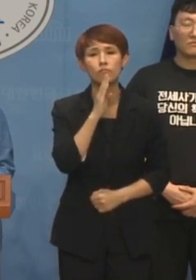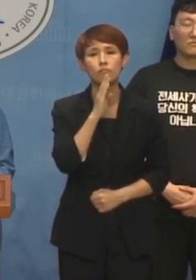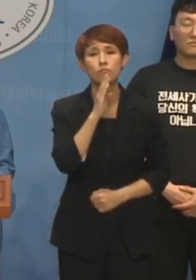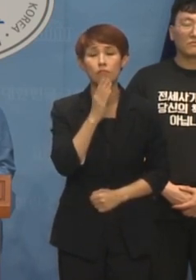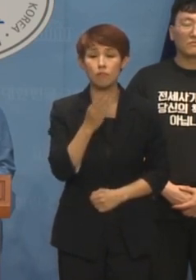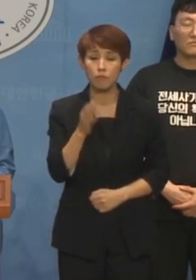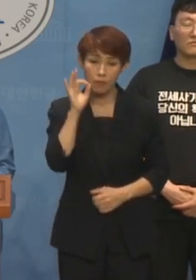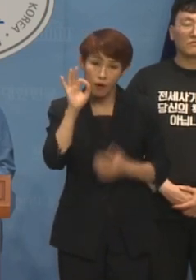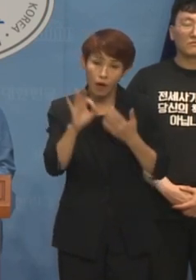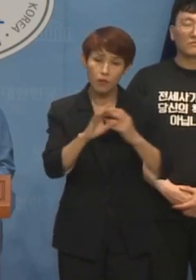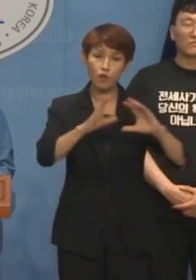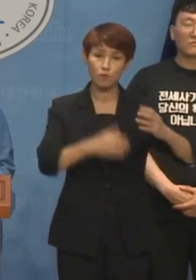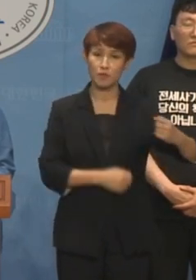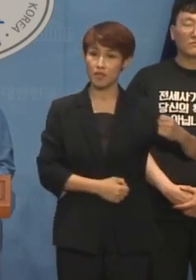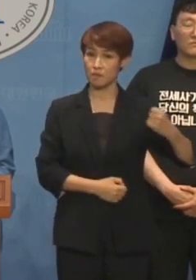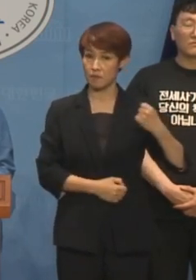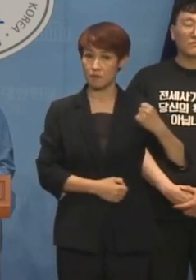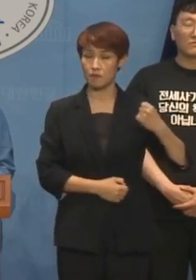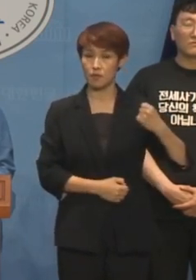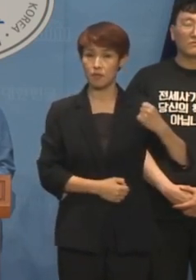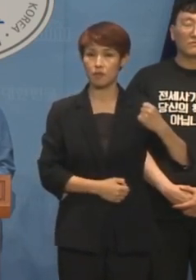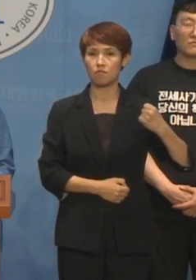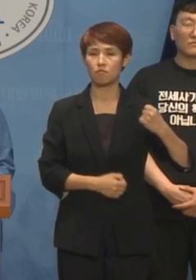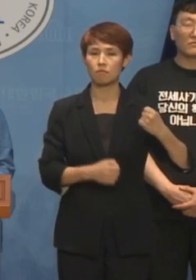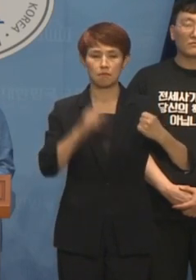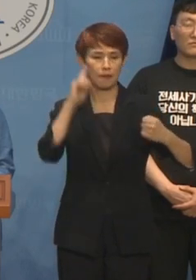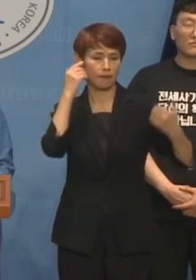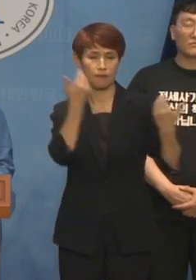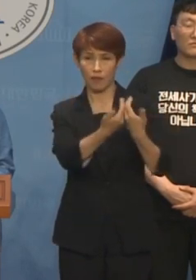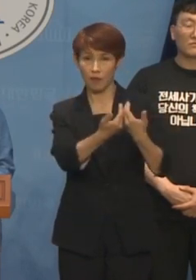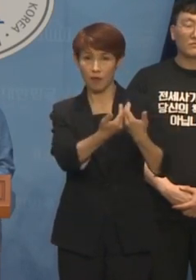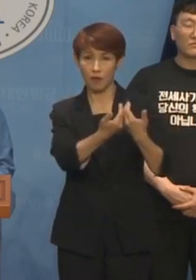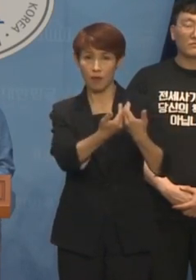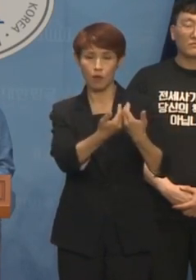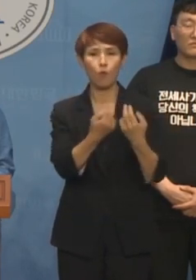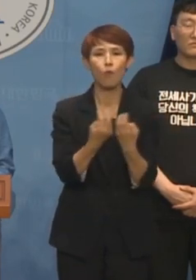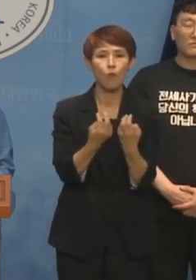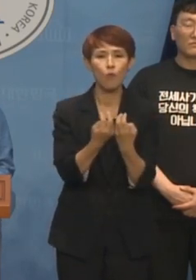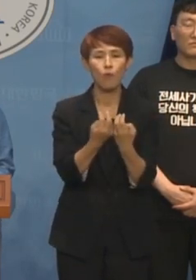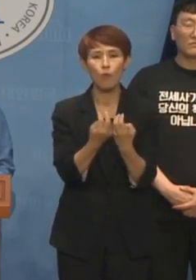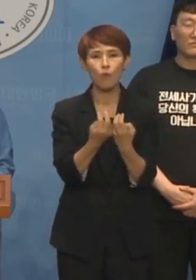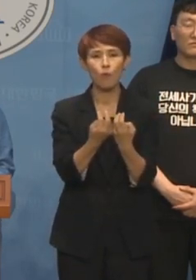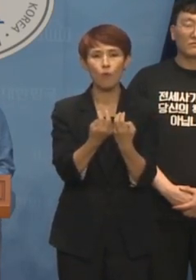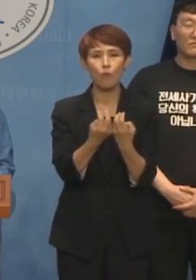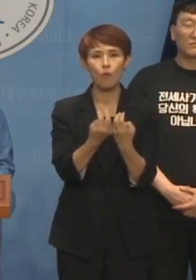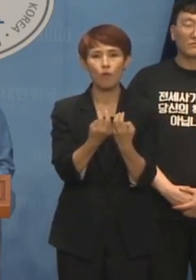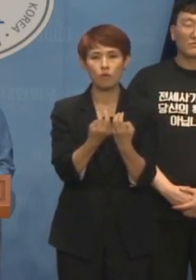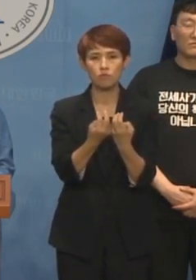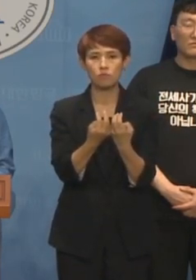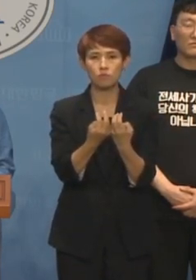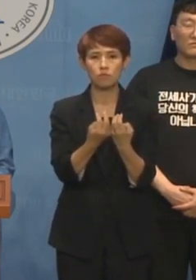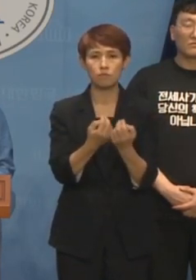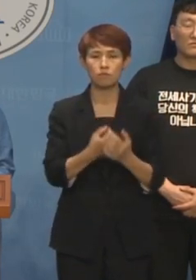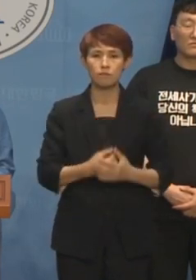만약 국민의힘이 끝까지 당론 반대를 할 경우에는 이제